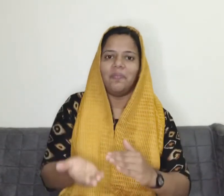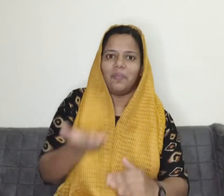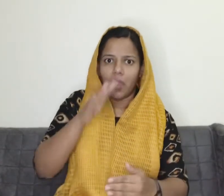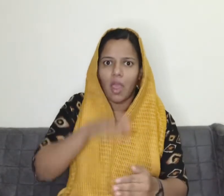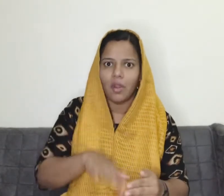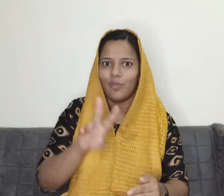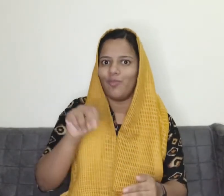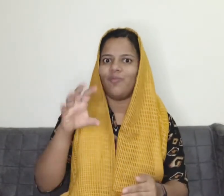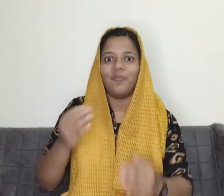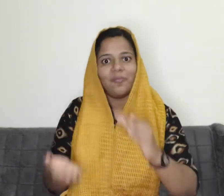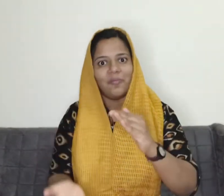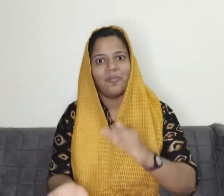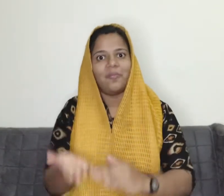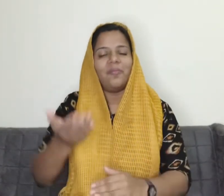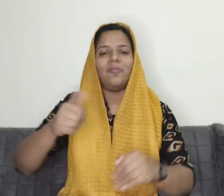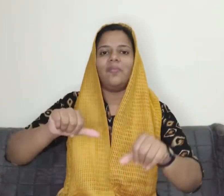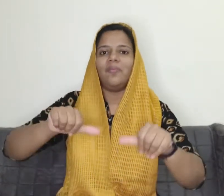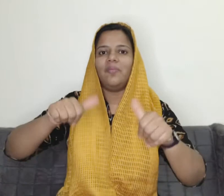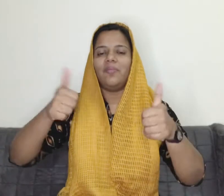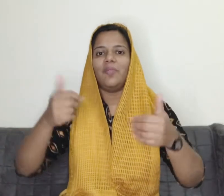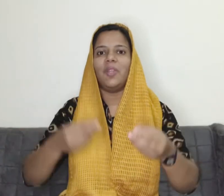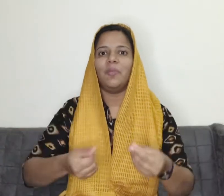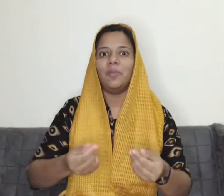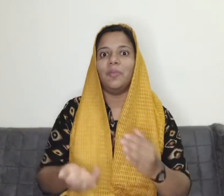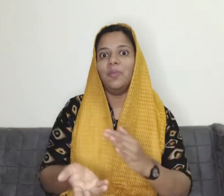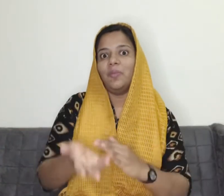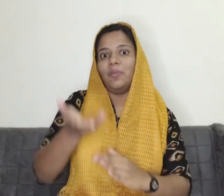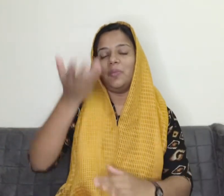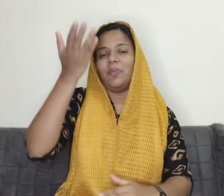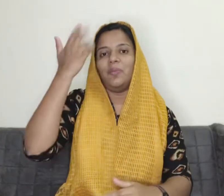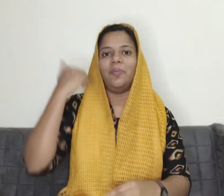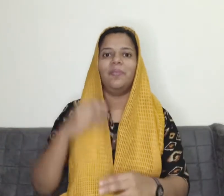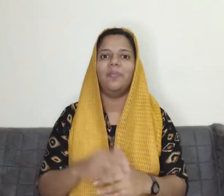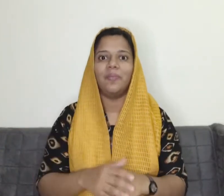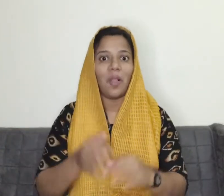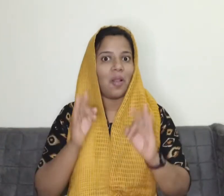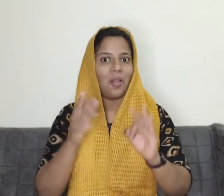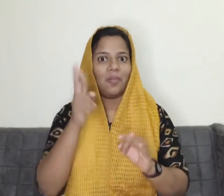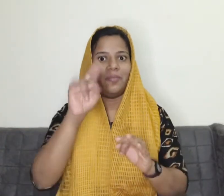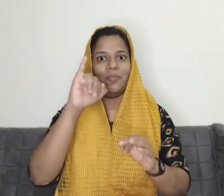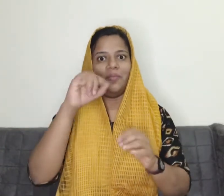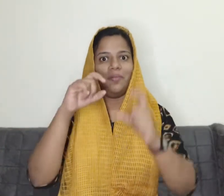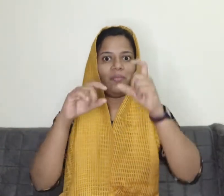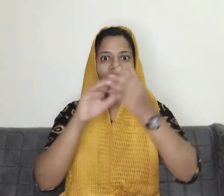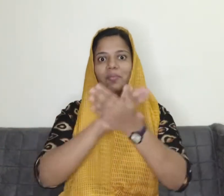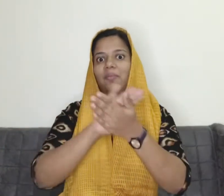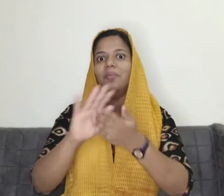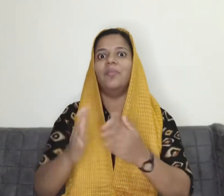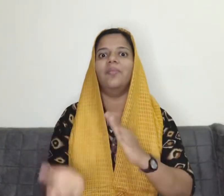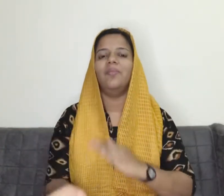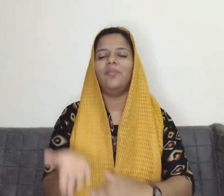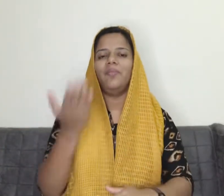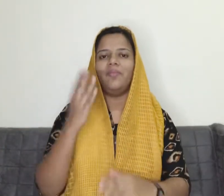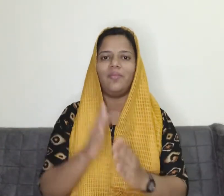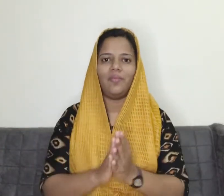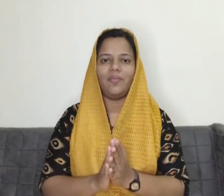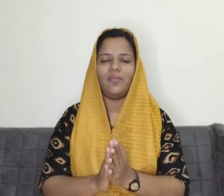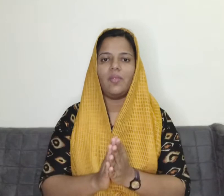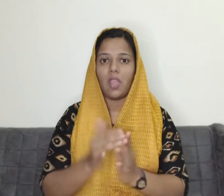മേൽക്കുമേൽ ജയത്തിന്മേൽ ജയവും അഭിവൃദ്ധിയിന്മേൽ അഭിവൃദ്ധിയുമാണ് ദാവീദ് അനുഭവിച്ചത്. ഇവിടെ പറയുക,